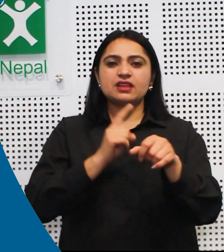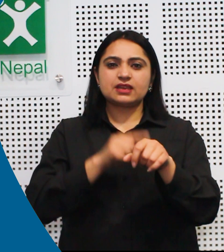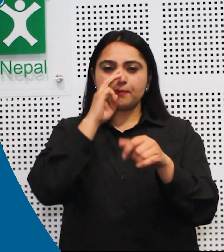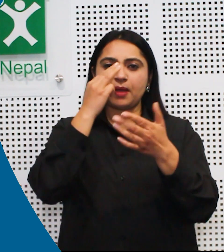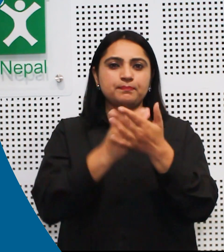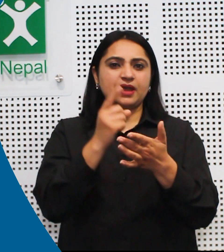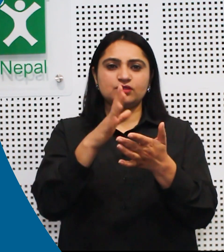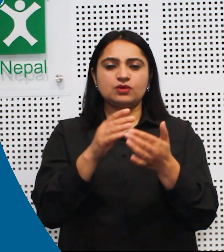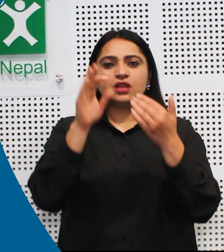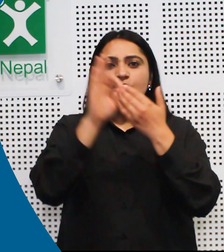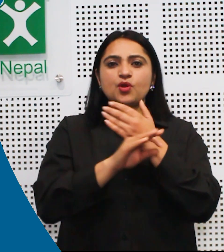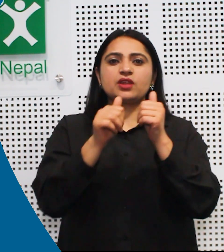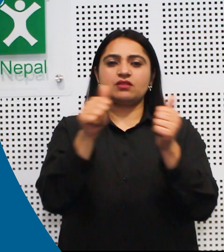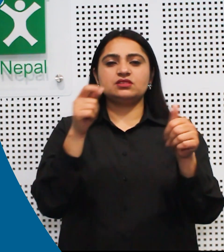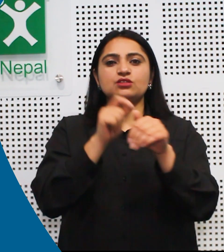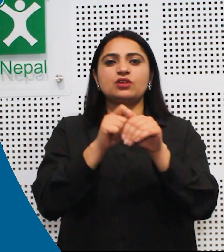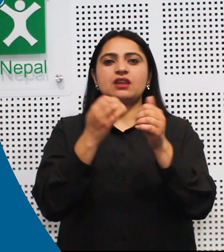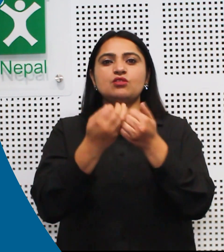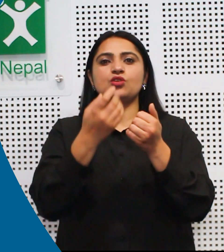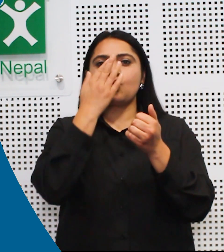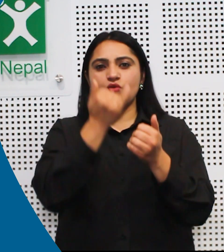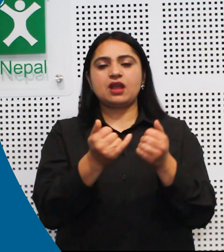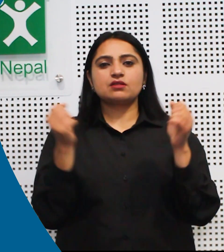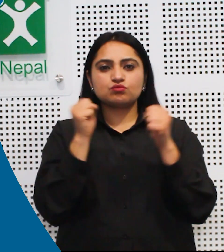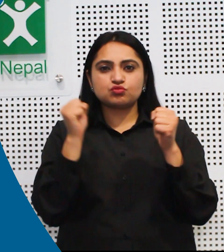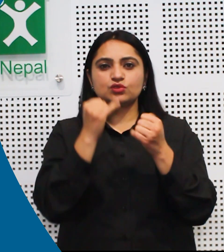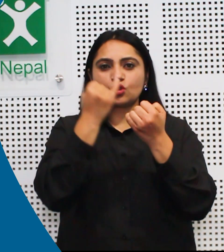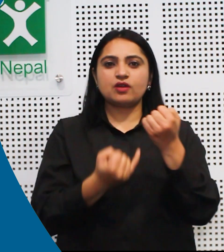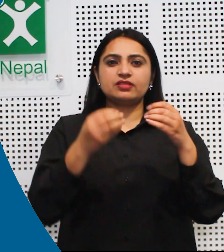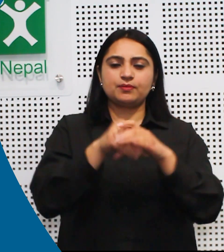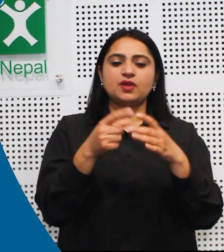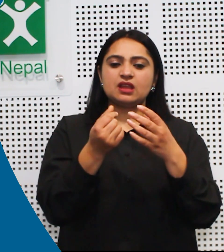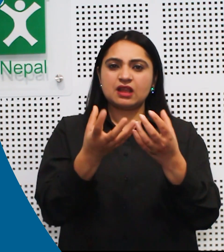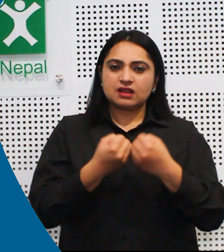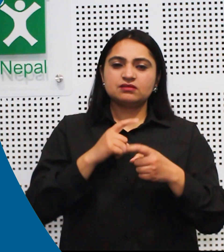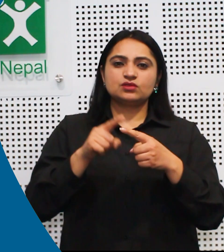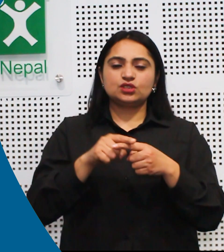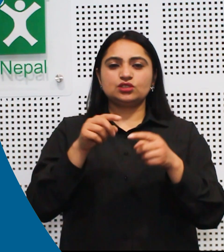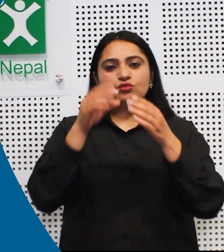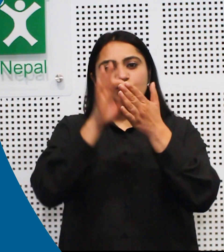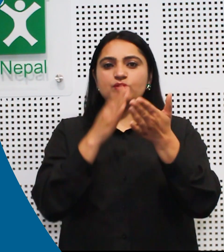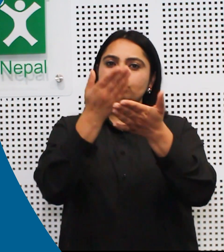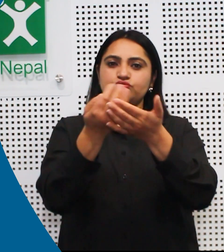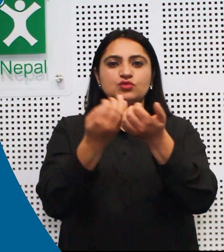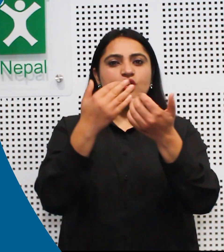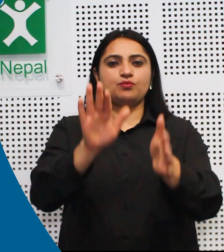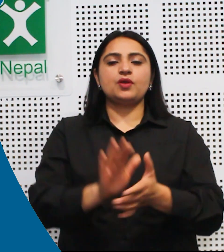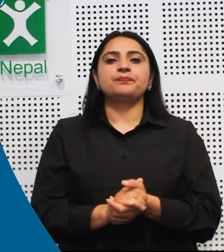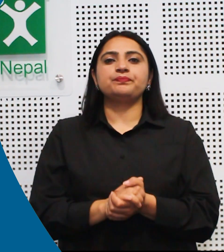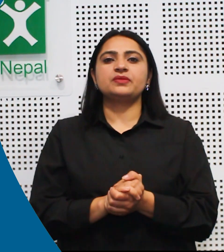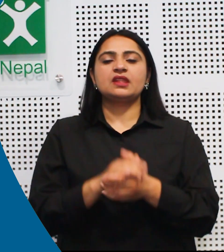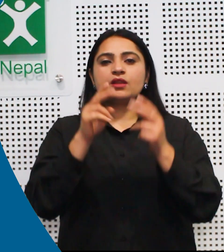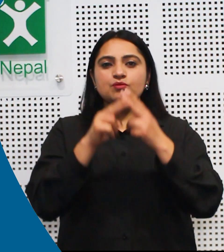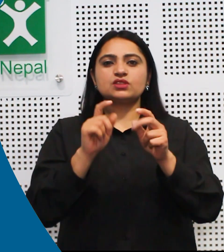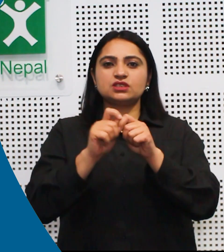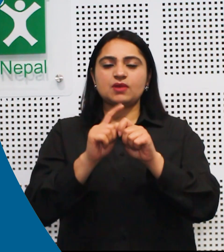मात्र होइन प्रक्रिया अनुसार नै तयारी गरेका कारण पुस मसान्तभित्रै आय व्ययको विवरण प्रस्तुत गरिसकेको छ। बजेट निर्माणको